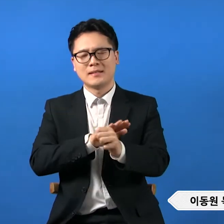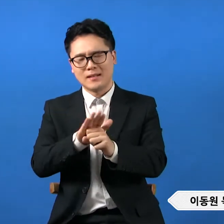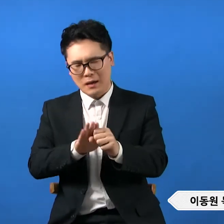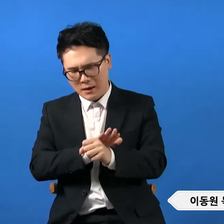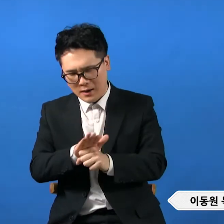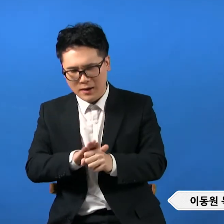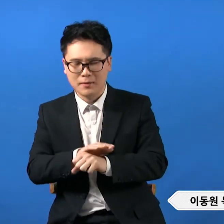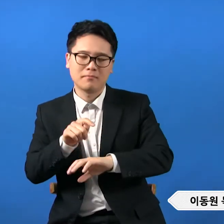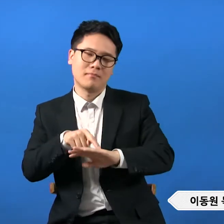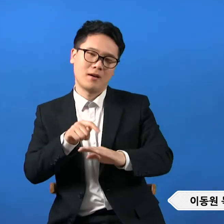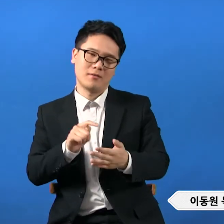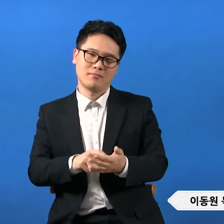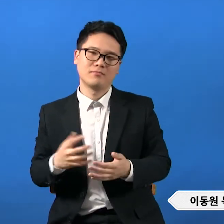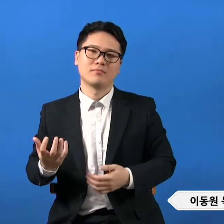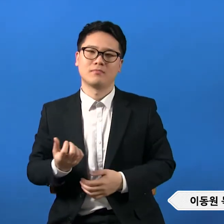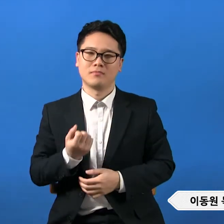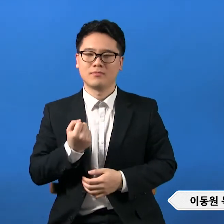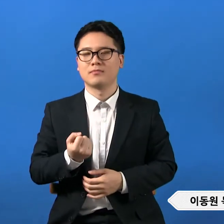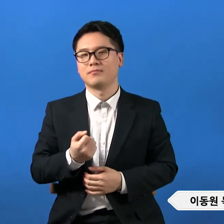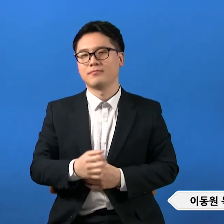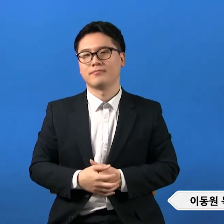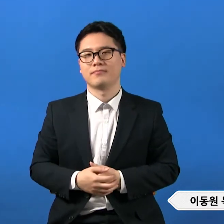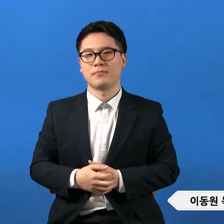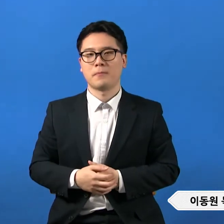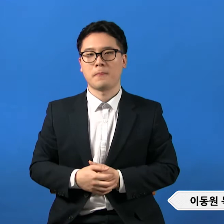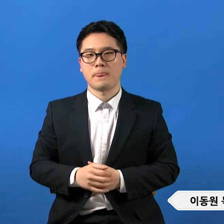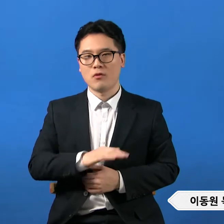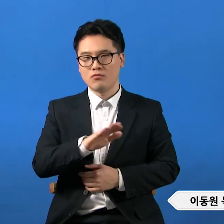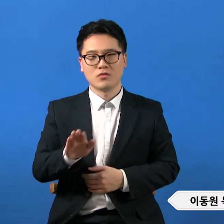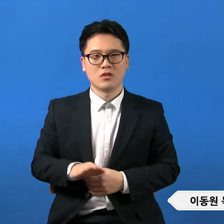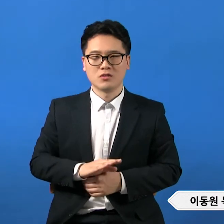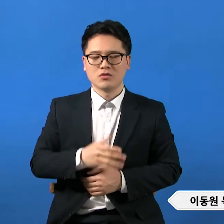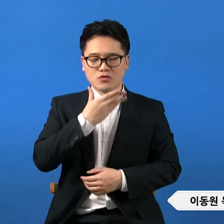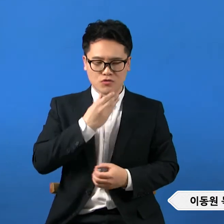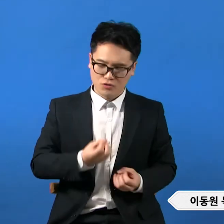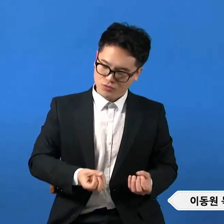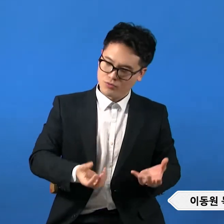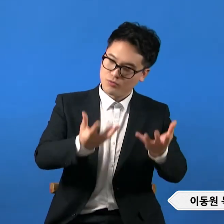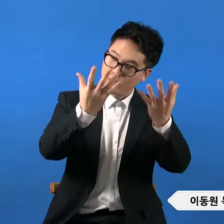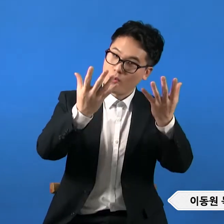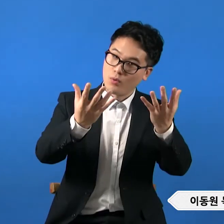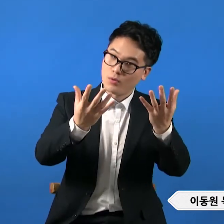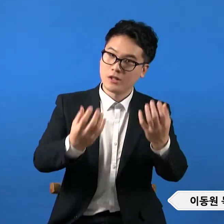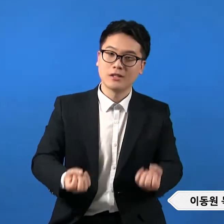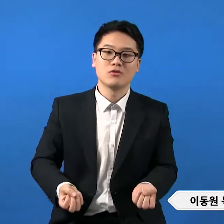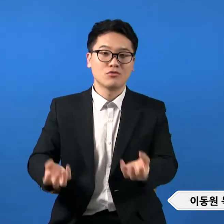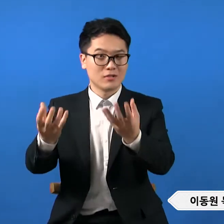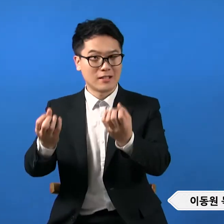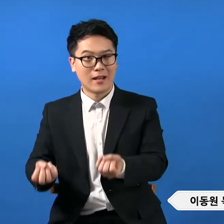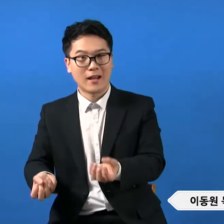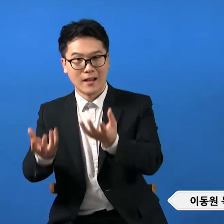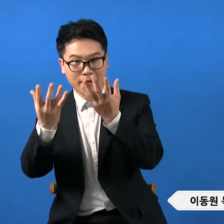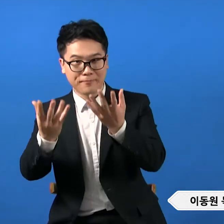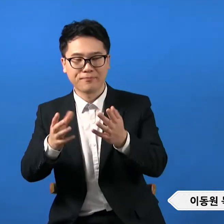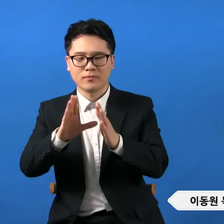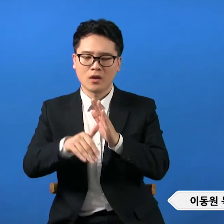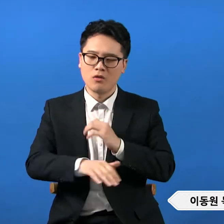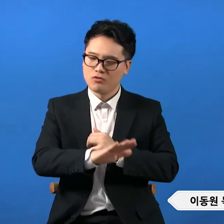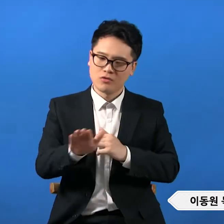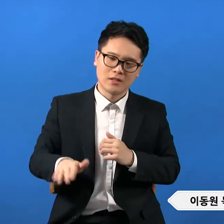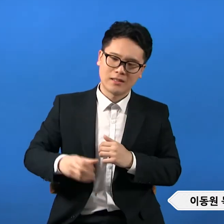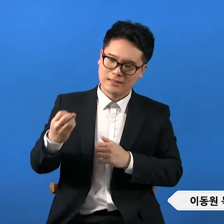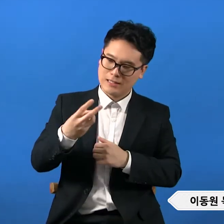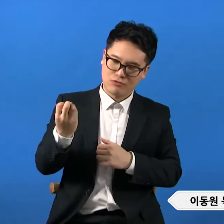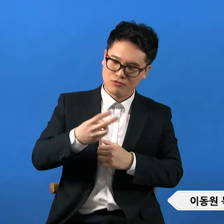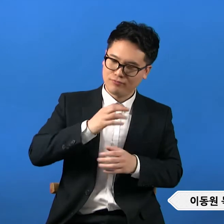우리가 잠시 후 블레싱 축제가 곧 다가올 텐데요. 믿는 사람들을 초청하는 이 블레싱 축제가 올 때 자주 부르는 찬송 가운데 이런